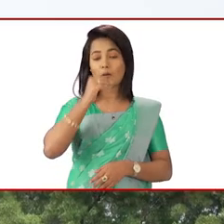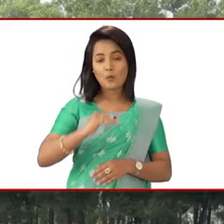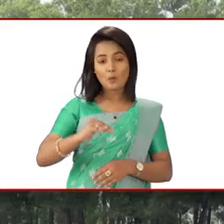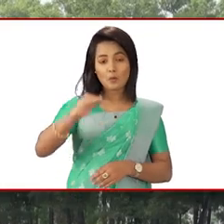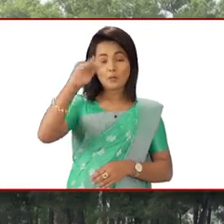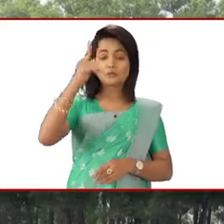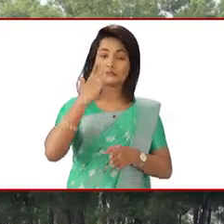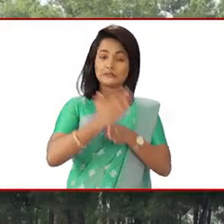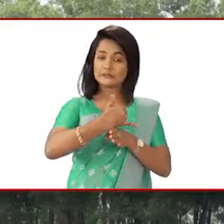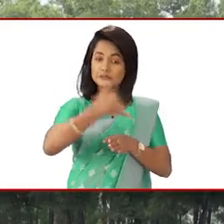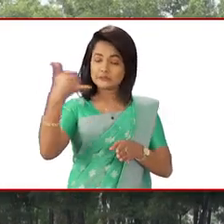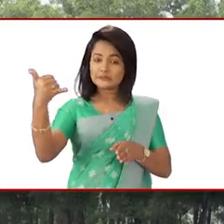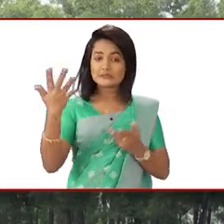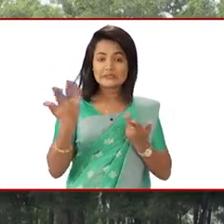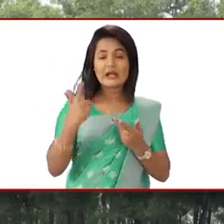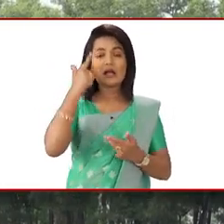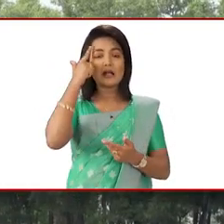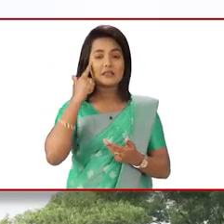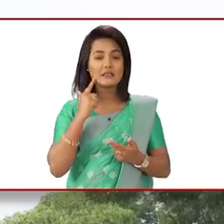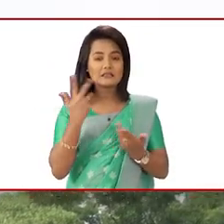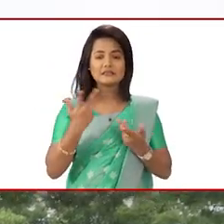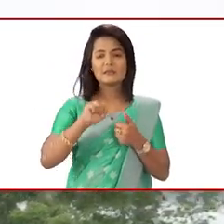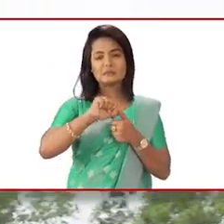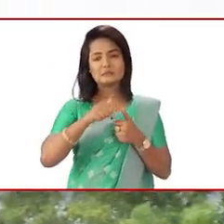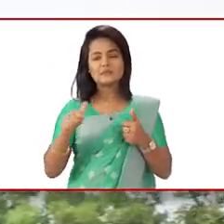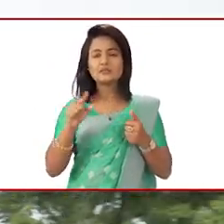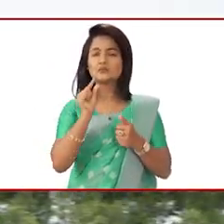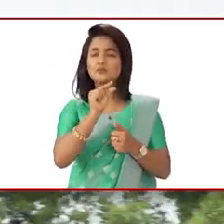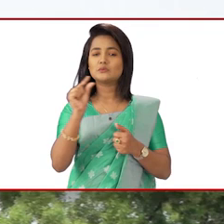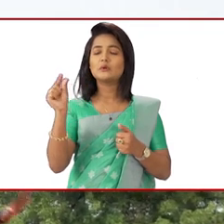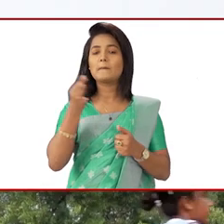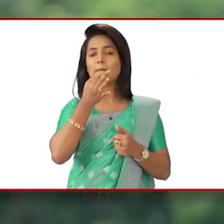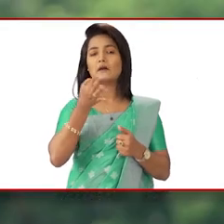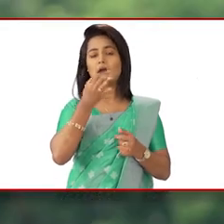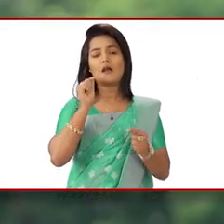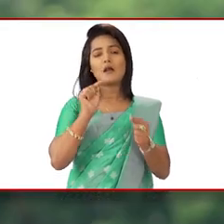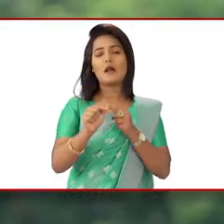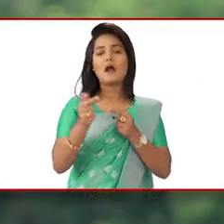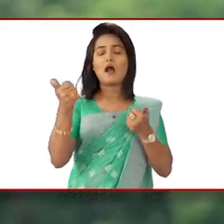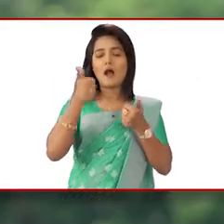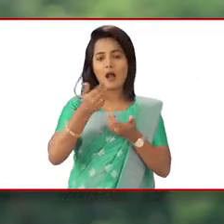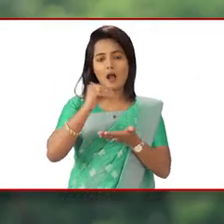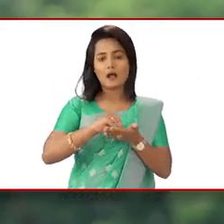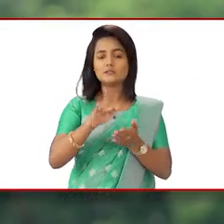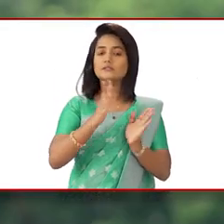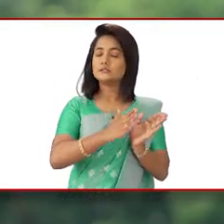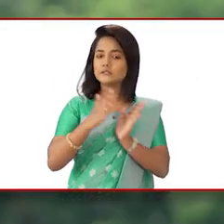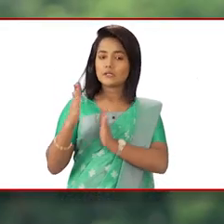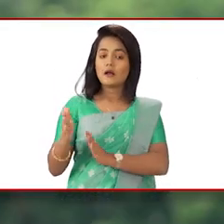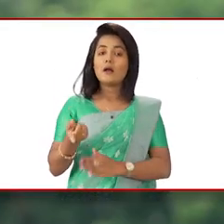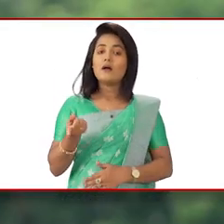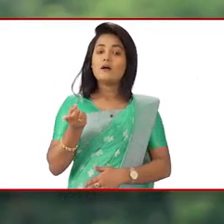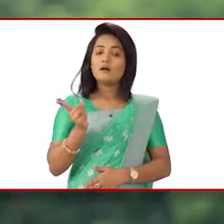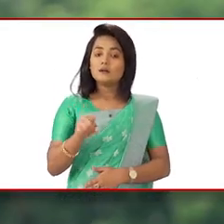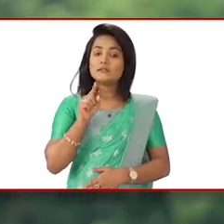বড় হচ্ছে কিভাবে বিয়ে দিব, কালো মেয়ে, এগুলো আসলে ছোট ছোট জিনিসগুলো তখন উঠে আসে। এটা তো একটা পার্ট গেল। আর